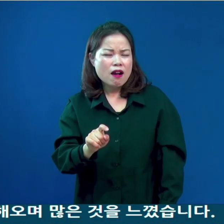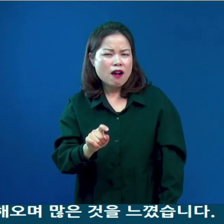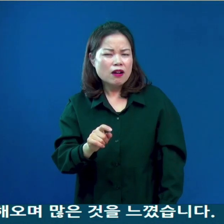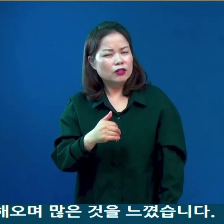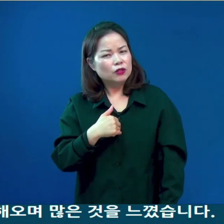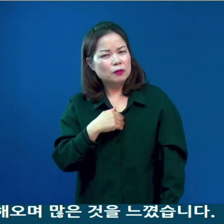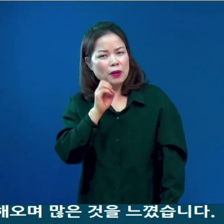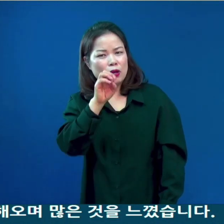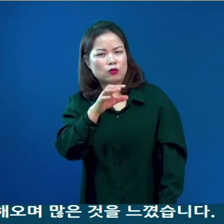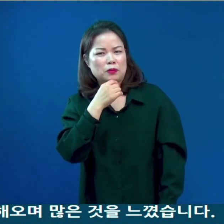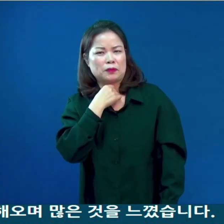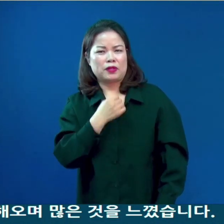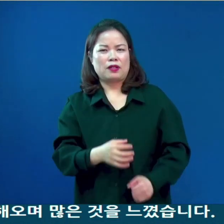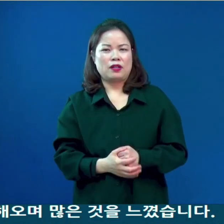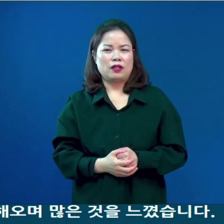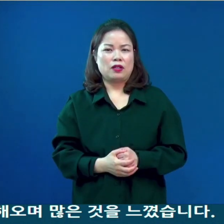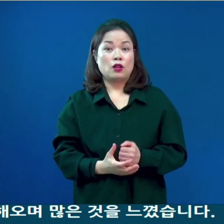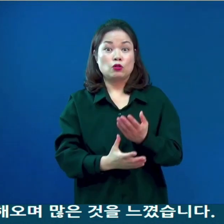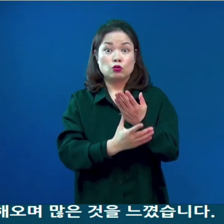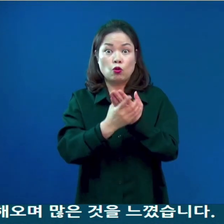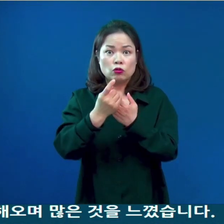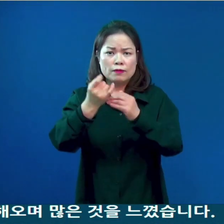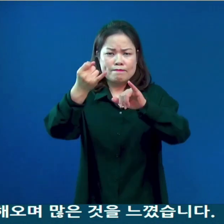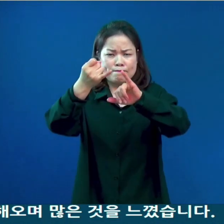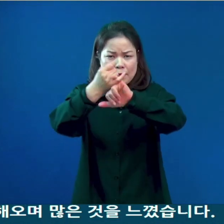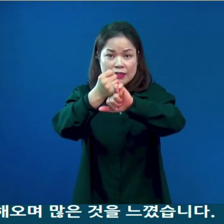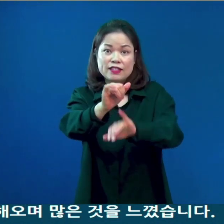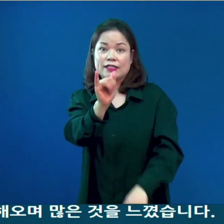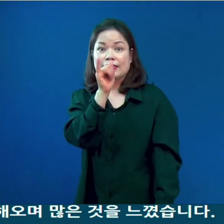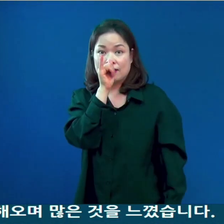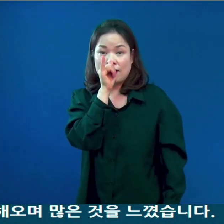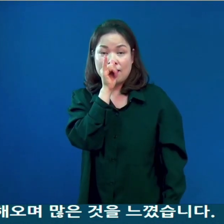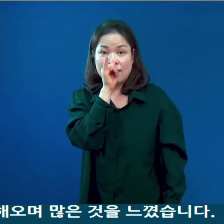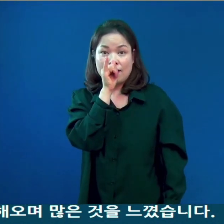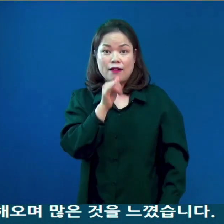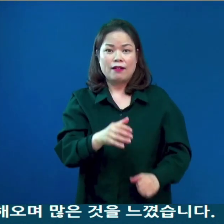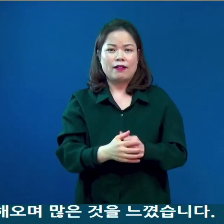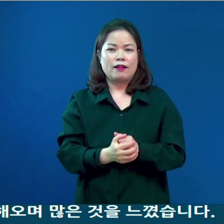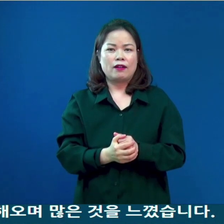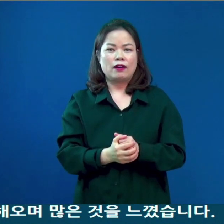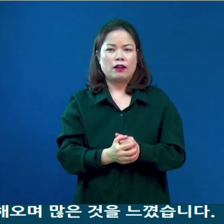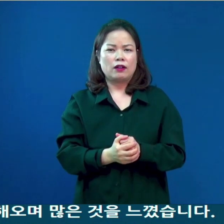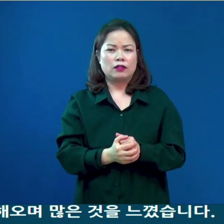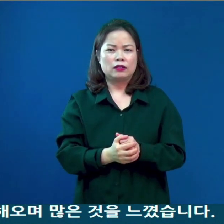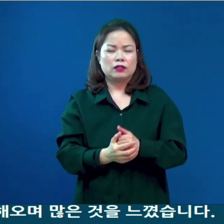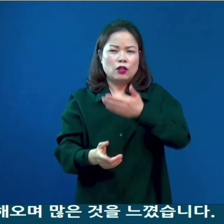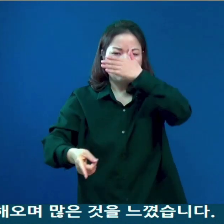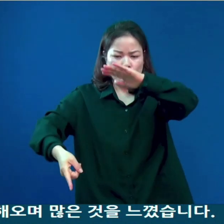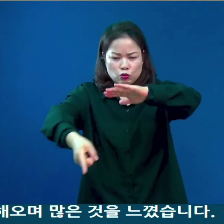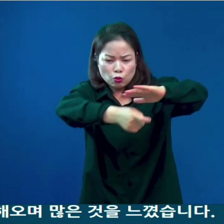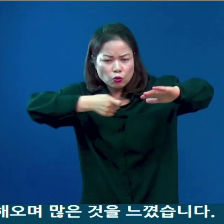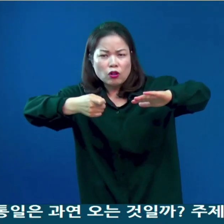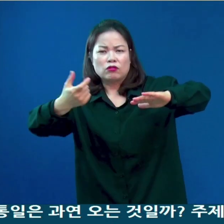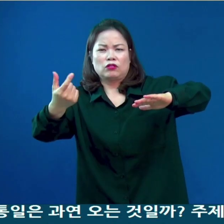저는 이렇게 말하고 싶습니다. 통일은 반드시 온다. 그런데 도적같이 올 것이다.